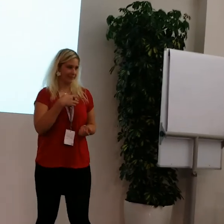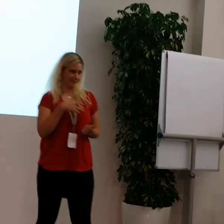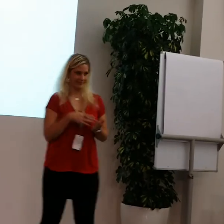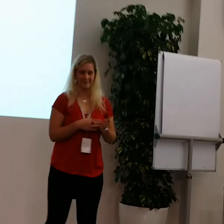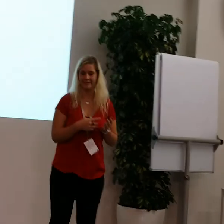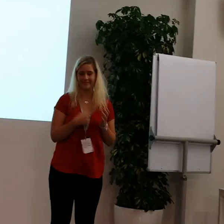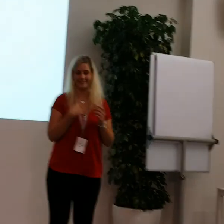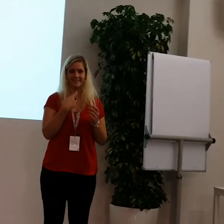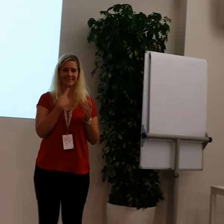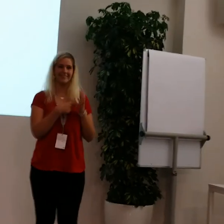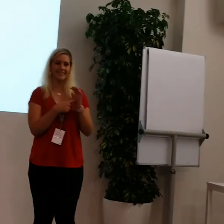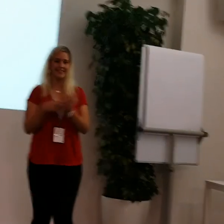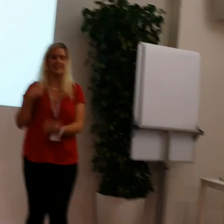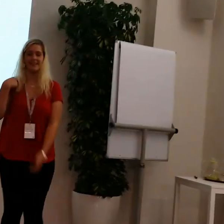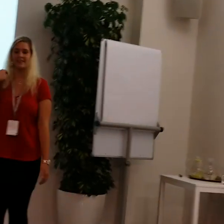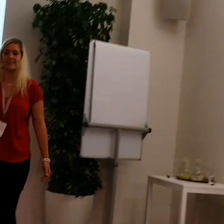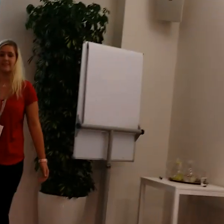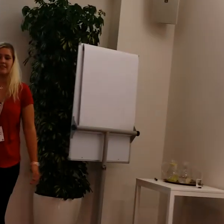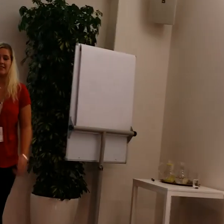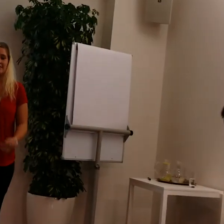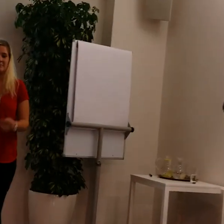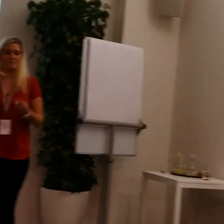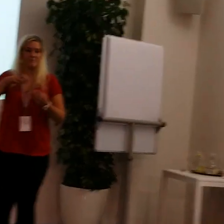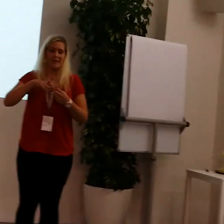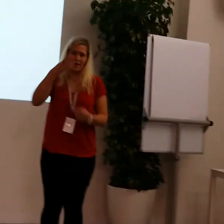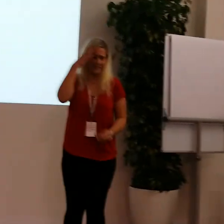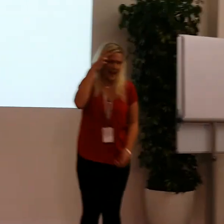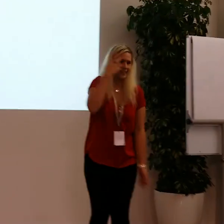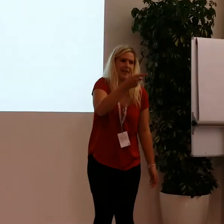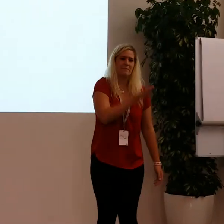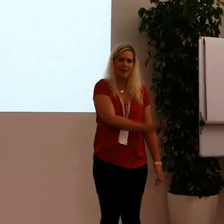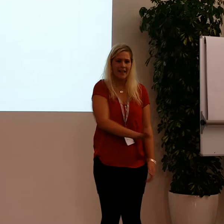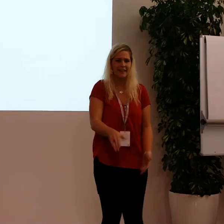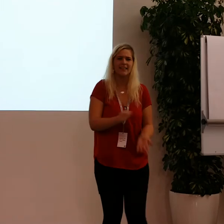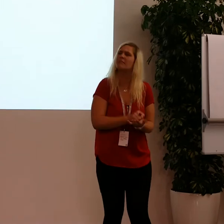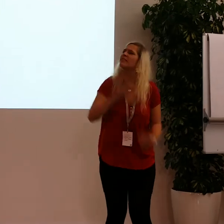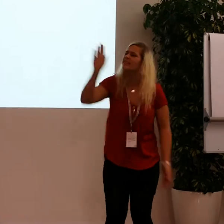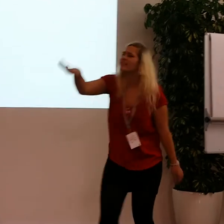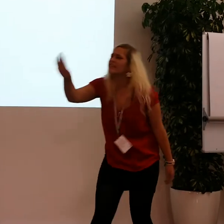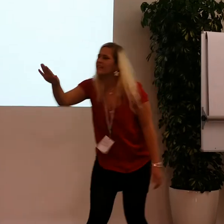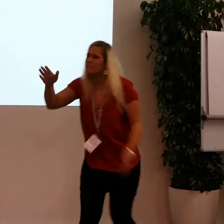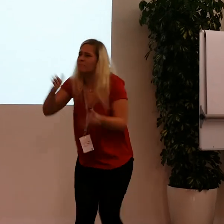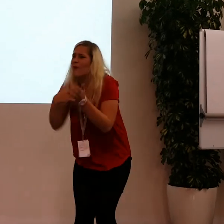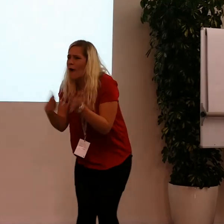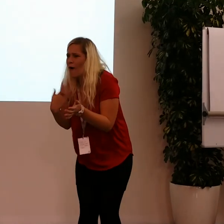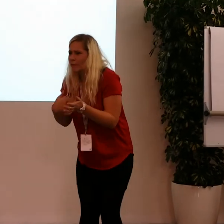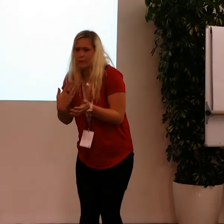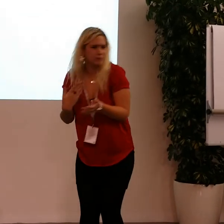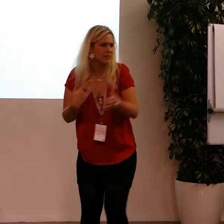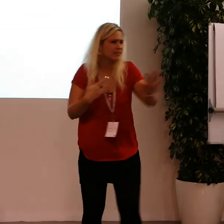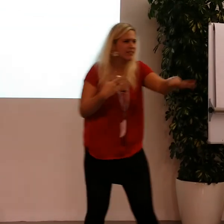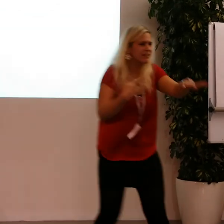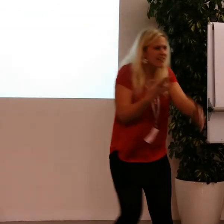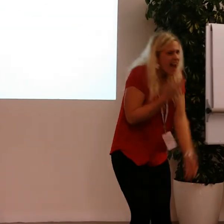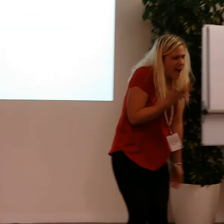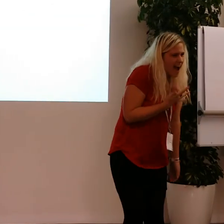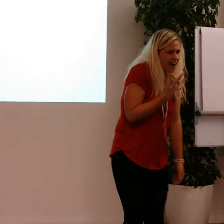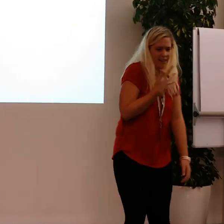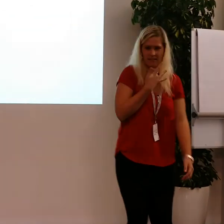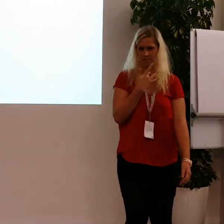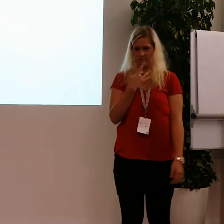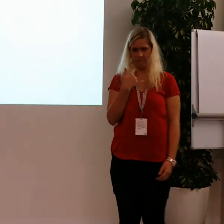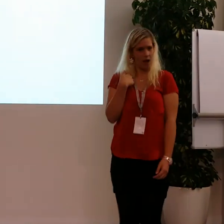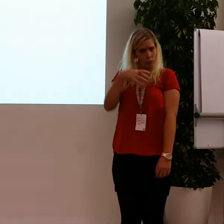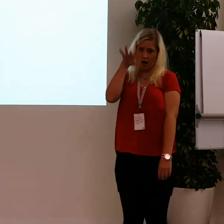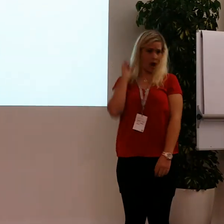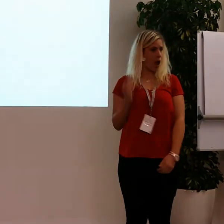Tak, já bych vám to chtěla nějak osvětlit, ukázat, představit, jak to bylo. Znáte to, že jo? Malé děti se pořád tají, proč